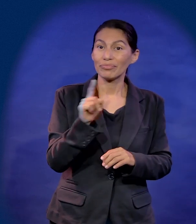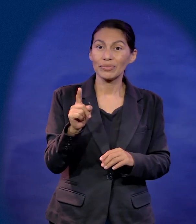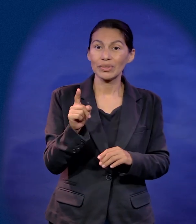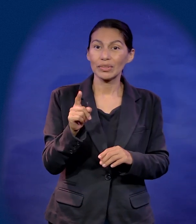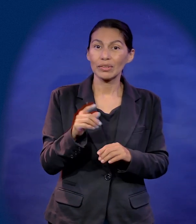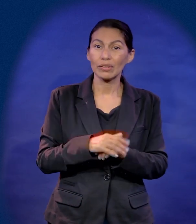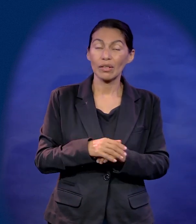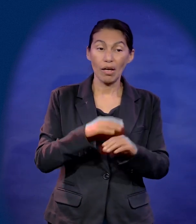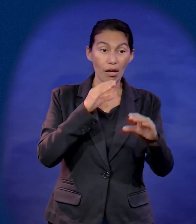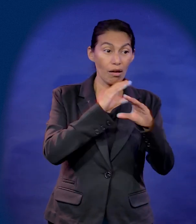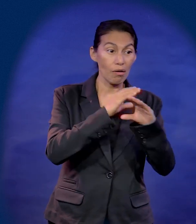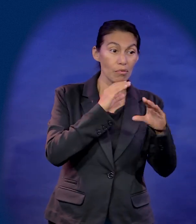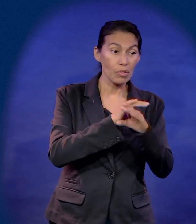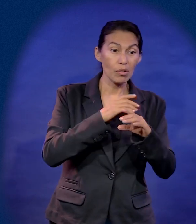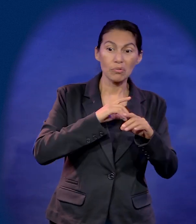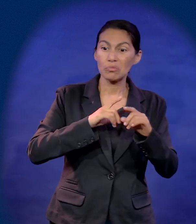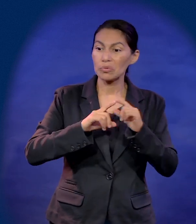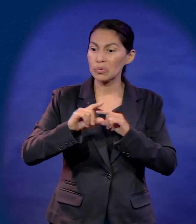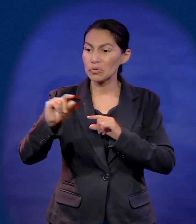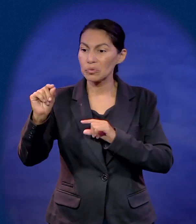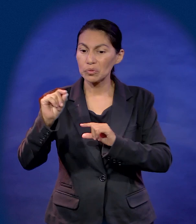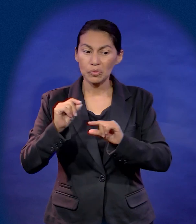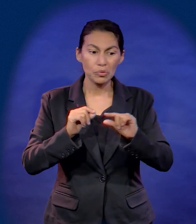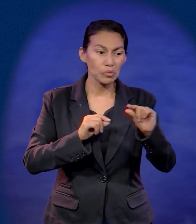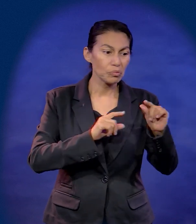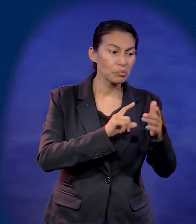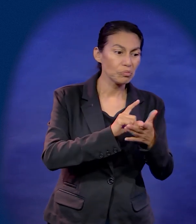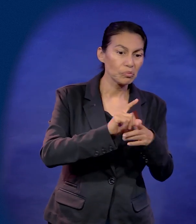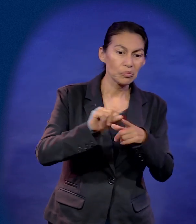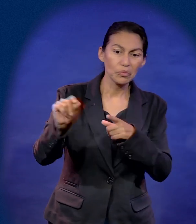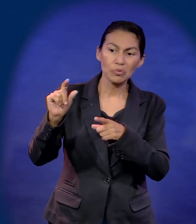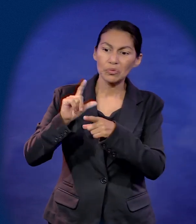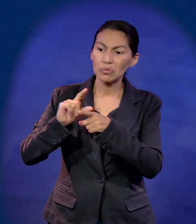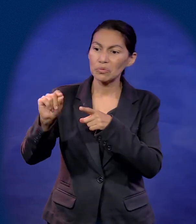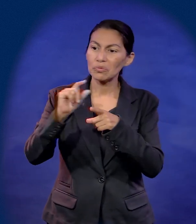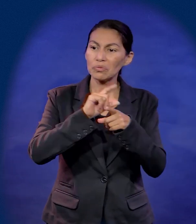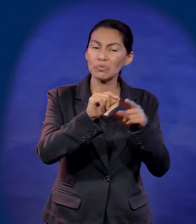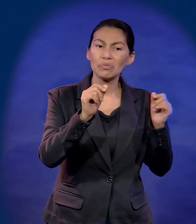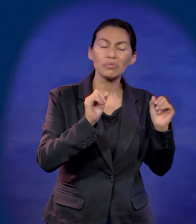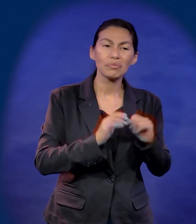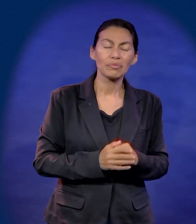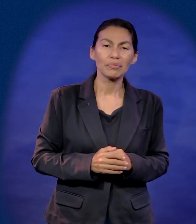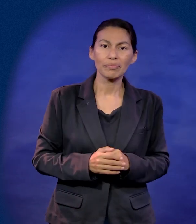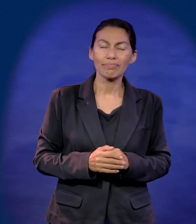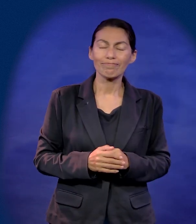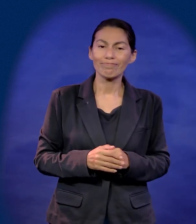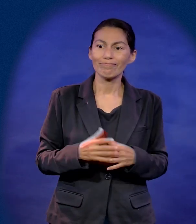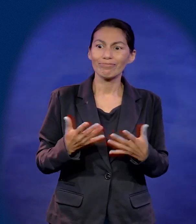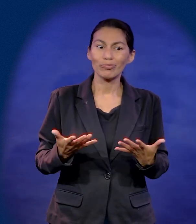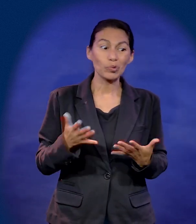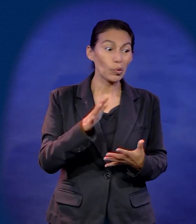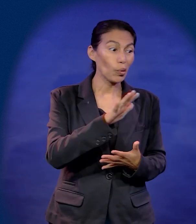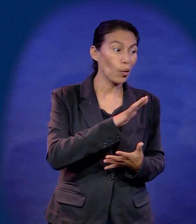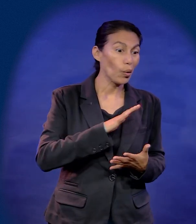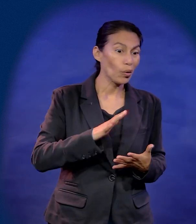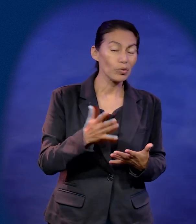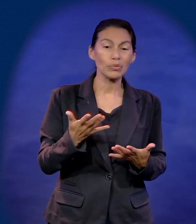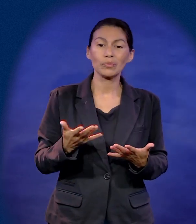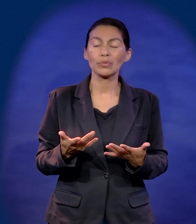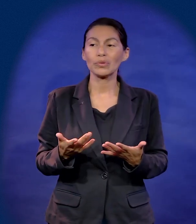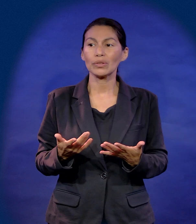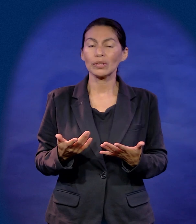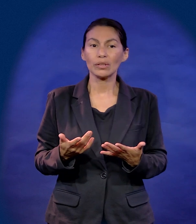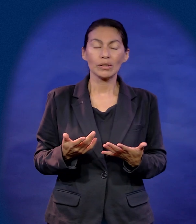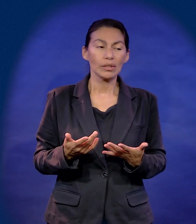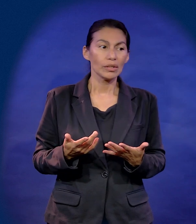llegó. Todos los camiones empezaron a ir y el muchacho no llegaba. Desesperado, nos